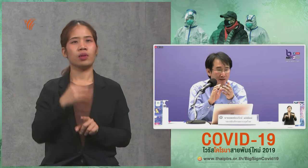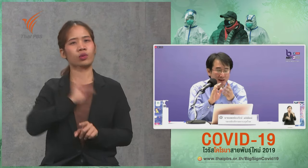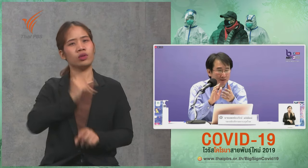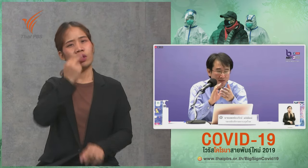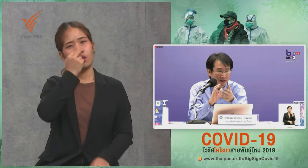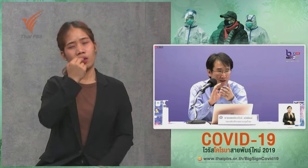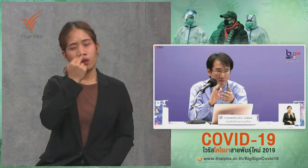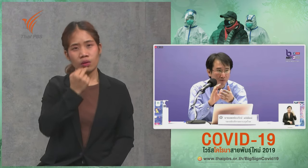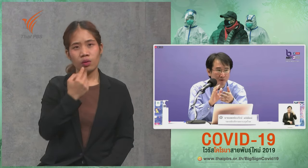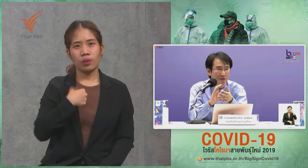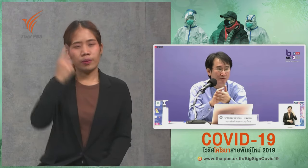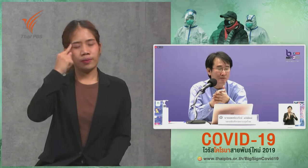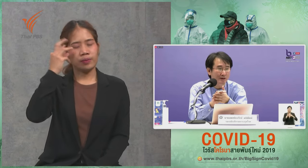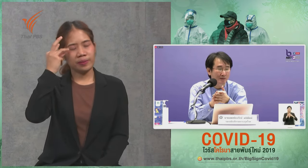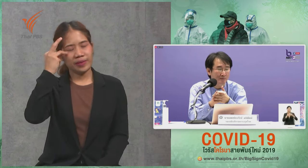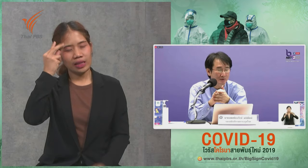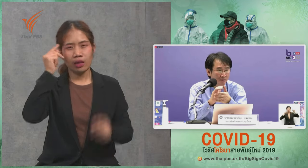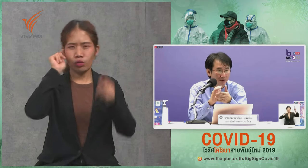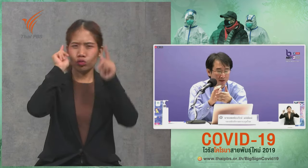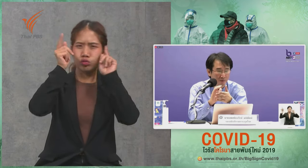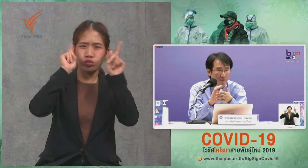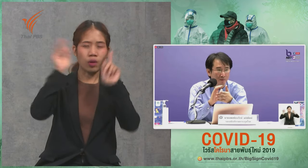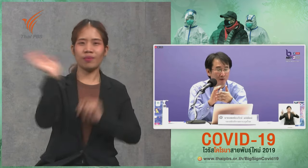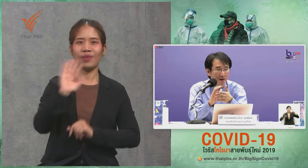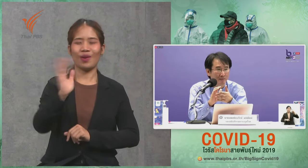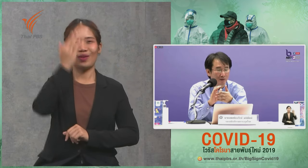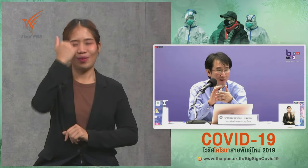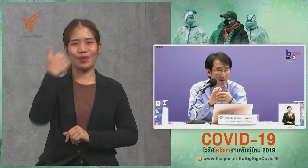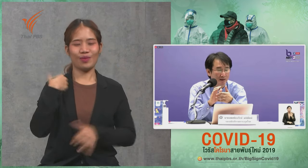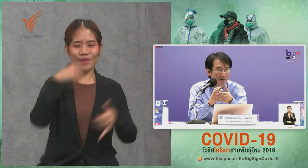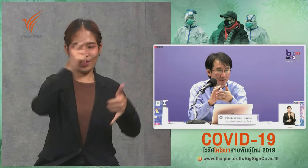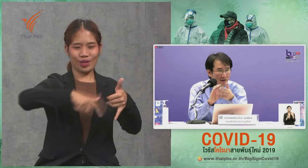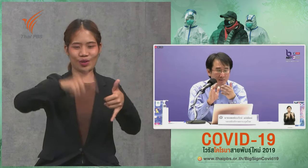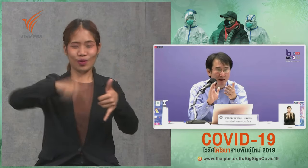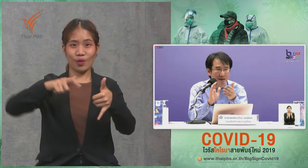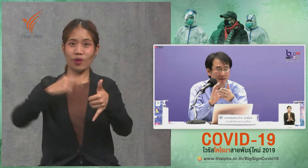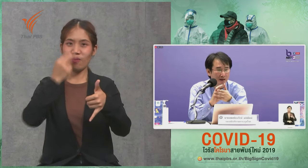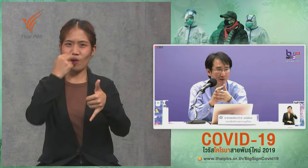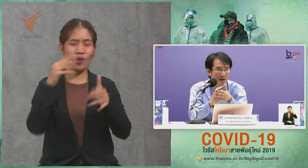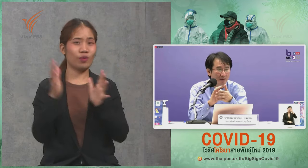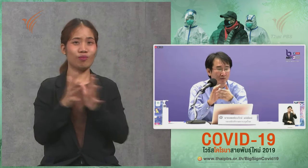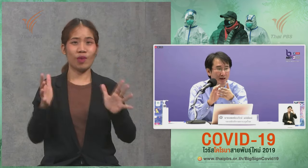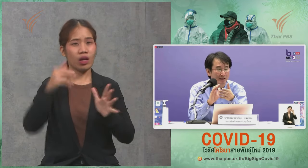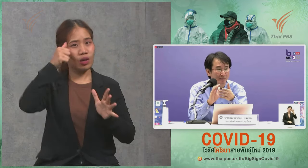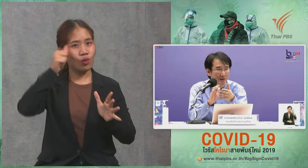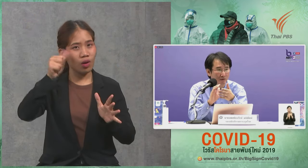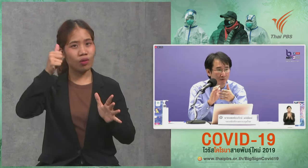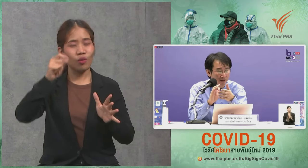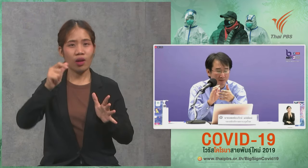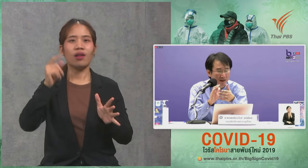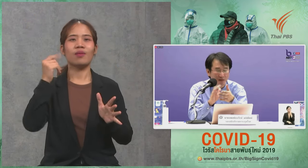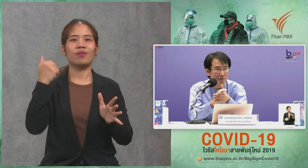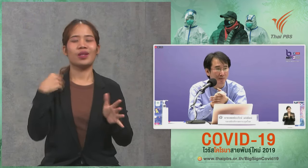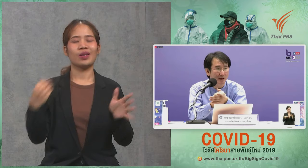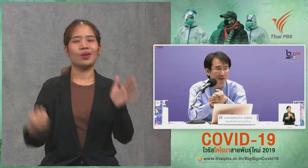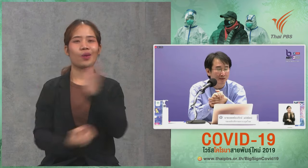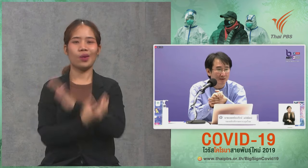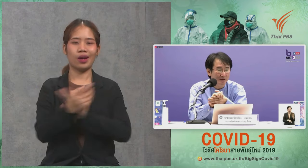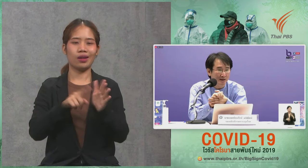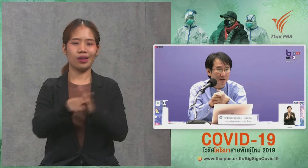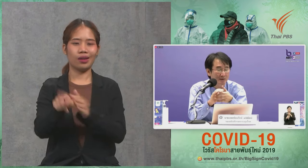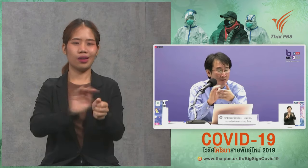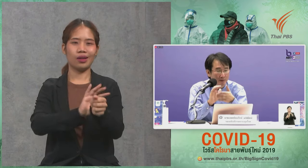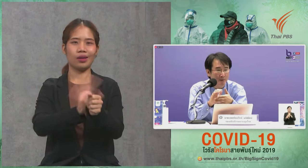ครับอย่าได้กังวลวิตกนะครับเรามีจำนวนผู้ป่วยที่เป็นหวัดเนี่ยเยอะมากในแต่ละวันแล้วโอกาสที่จะเป็นโควิดเนี่ยไม่ได้สูงม